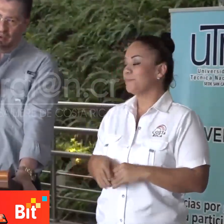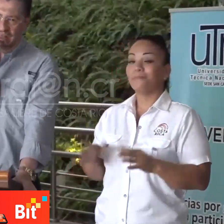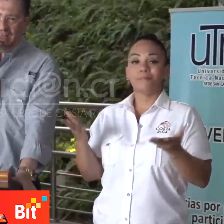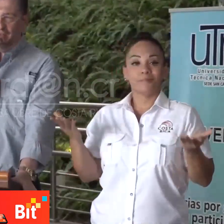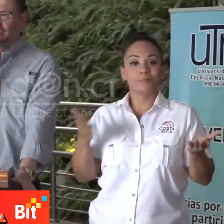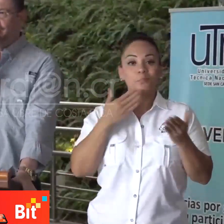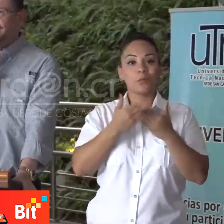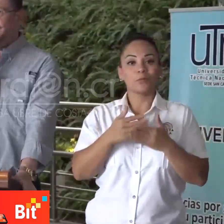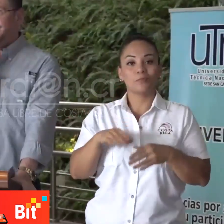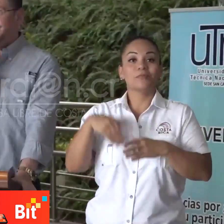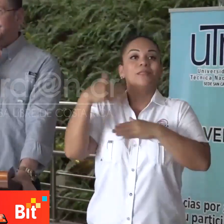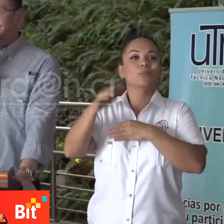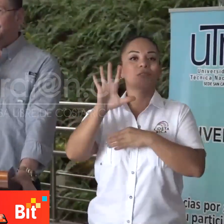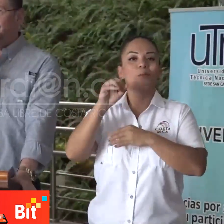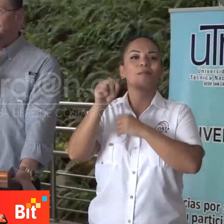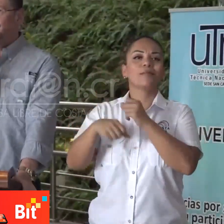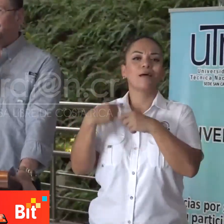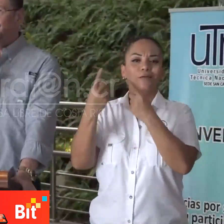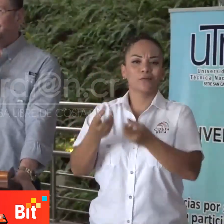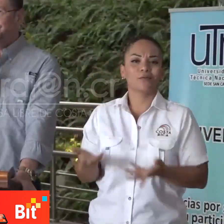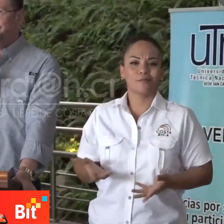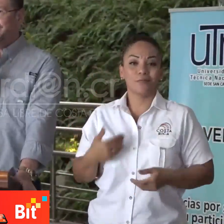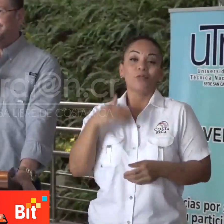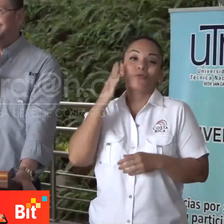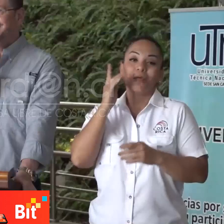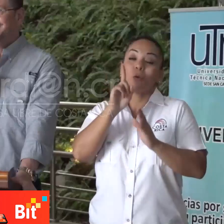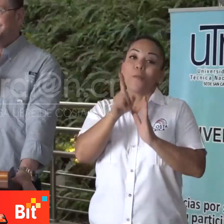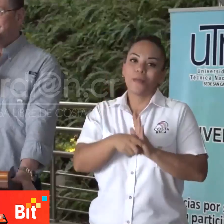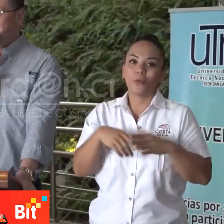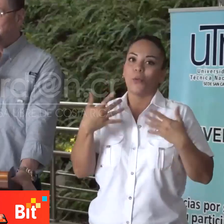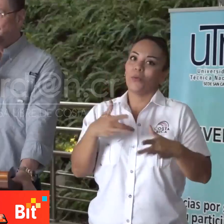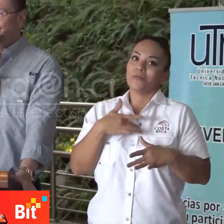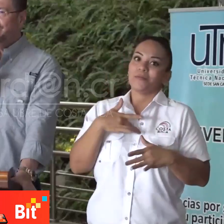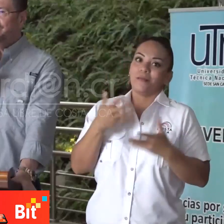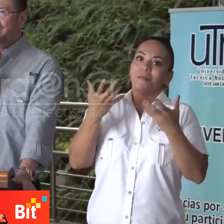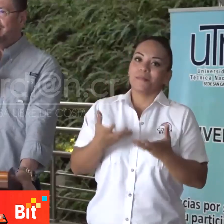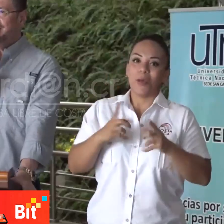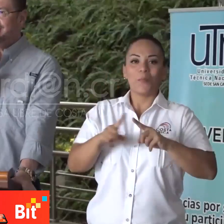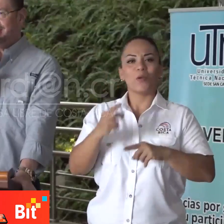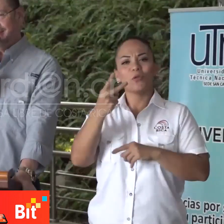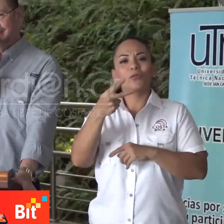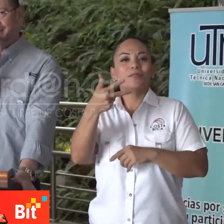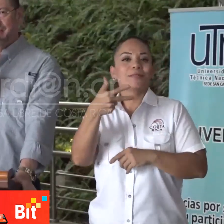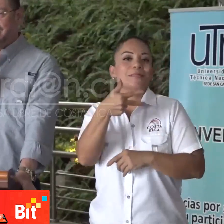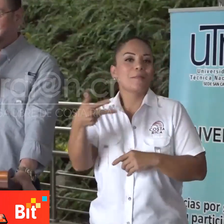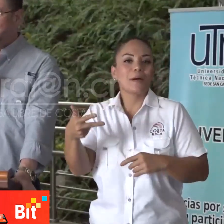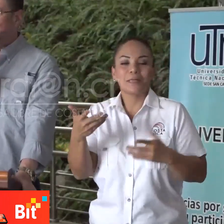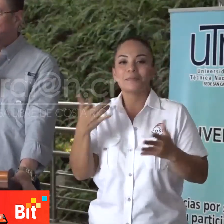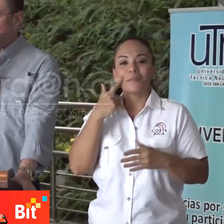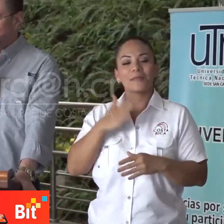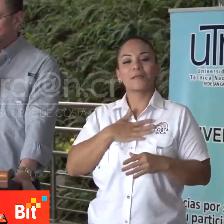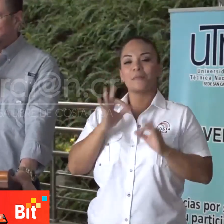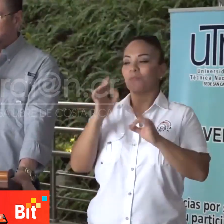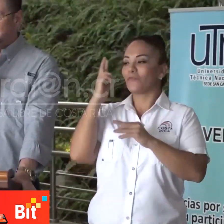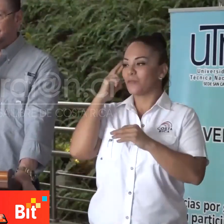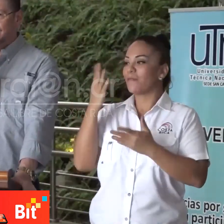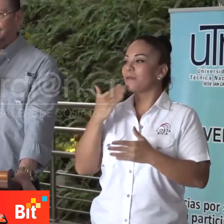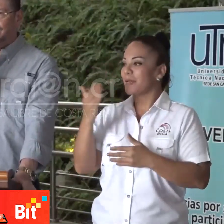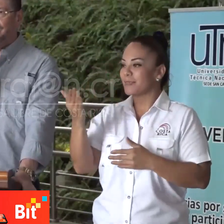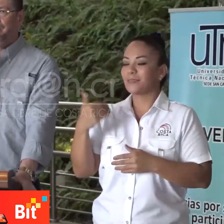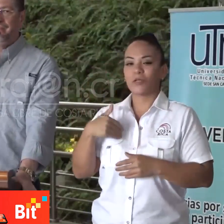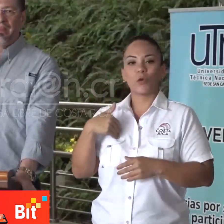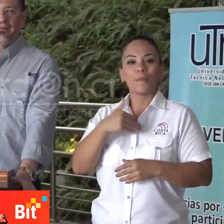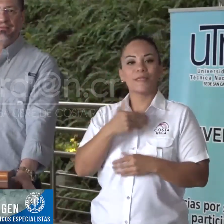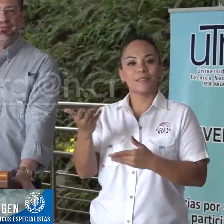Luego de 50 años, yo sé que hasta un minuto pesa, pero 2 o 3 semanas me parece razonable. Muchas gracias, señor